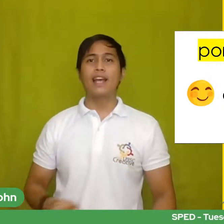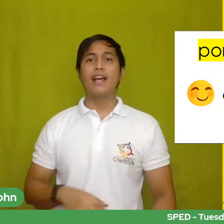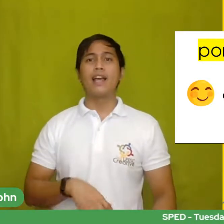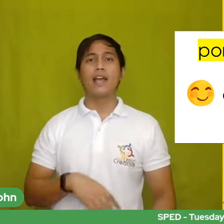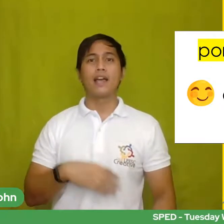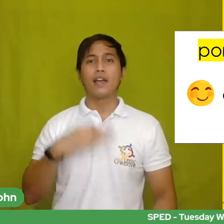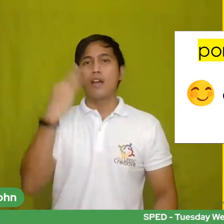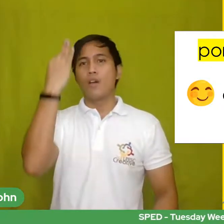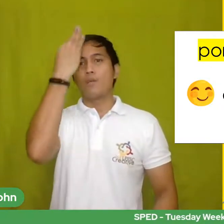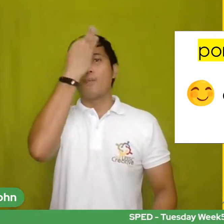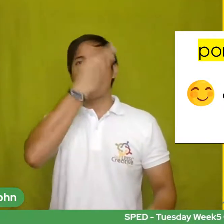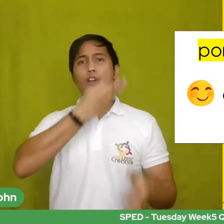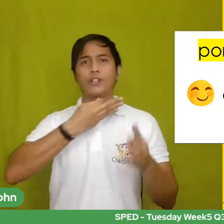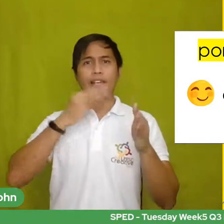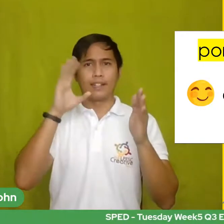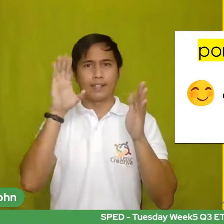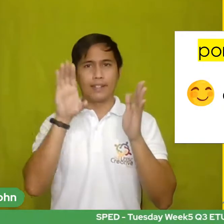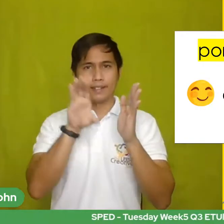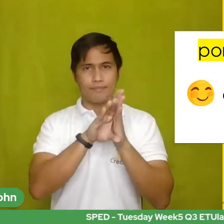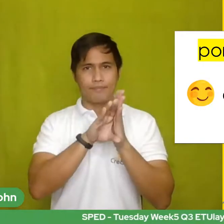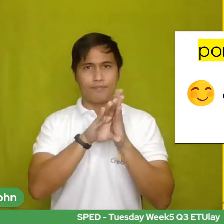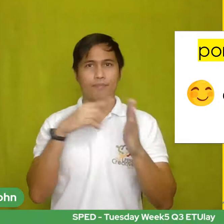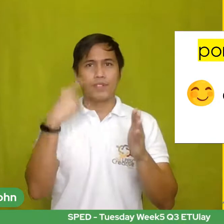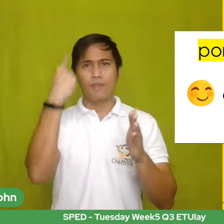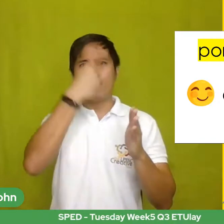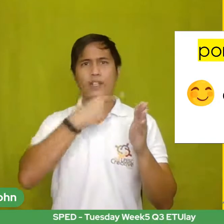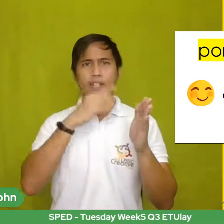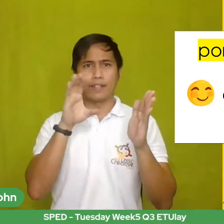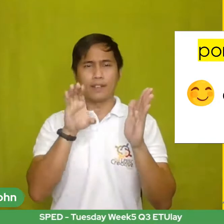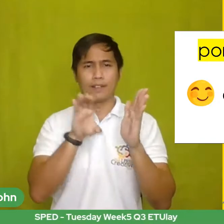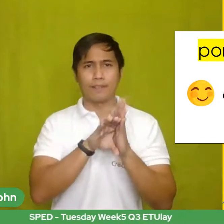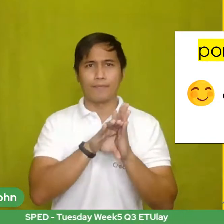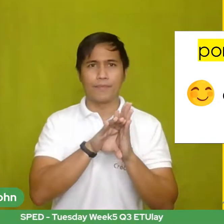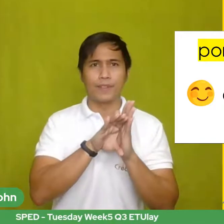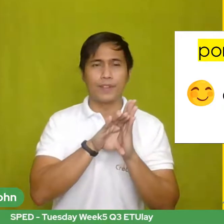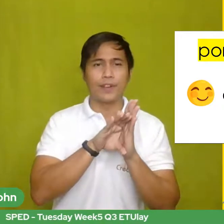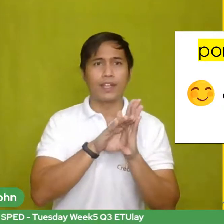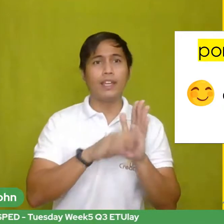Isang portrait. Isang portrait. Okay?